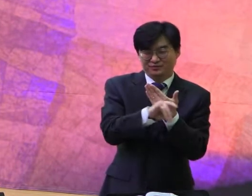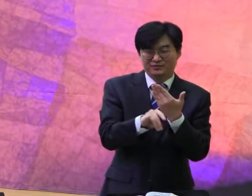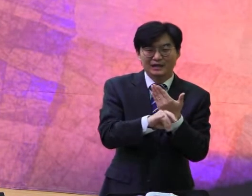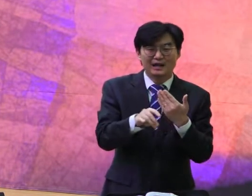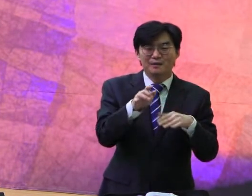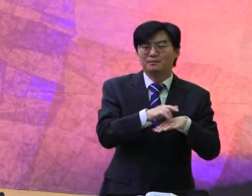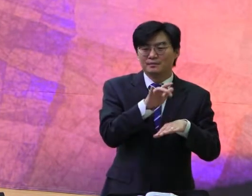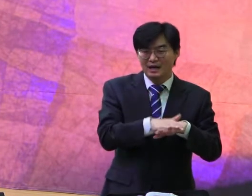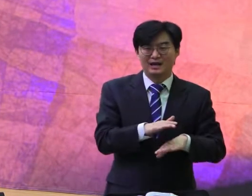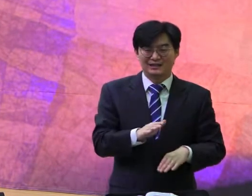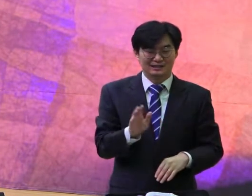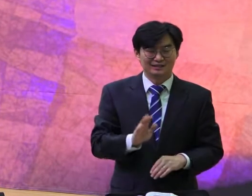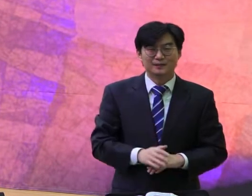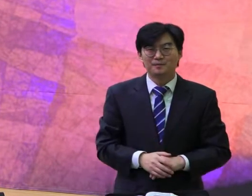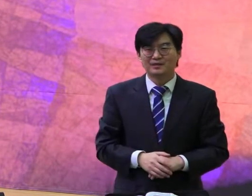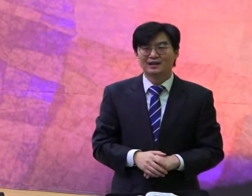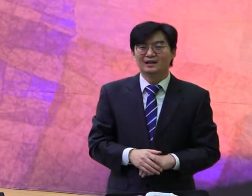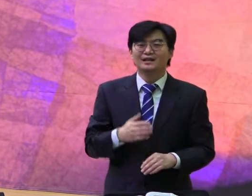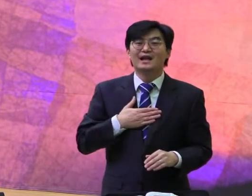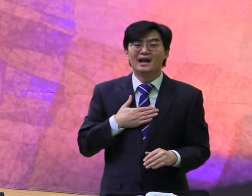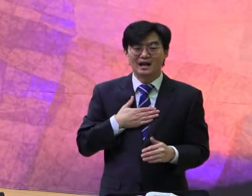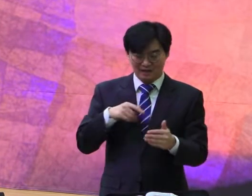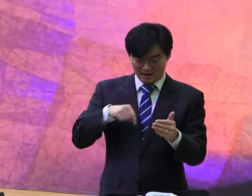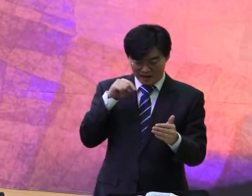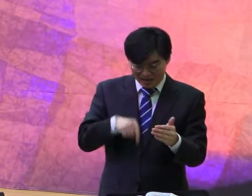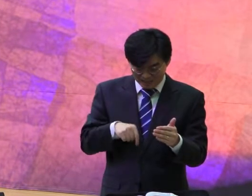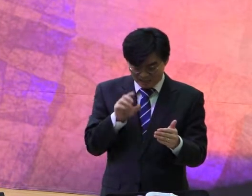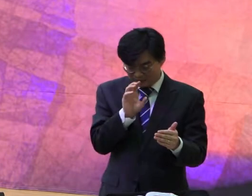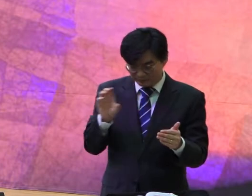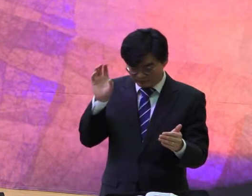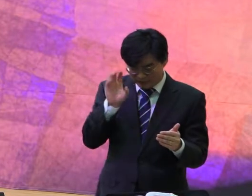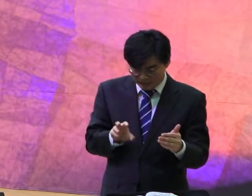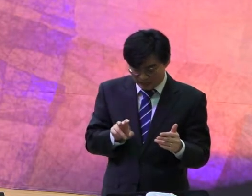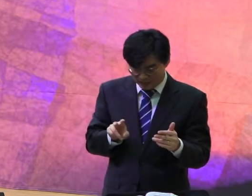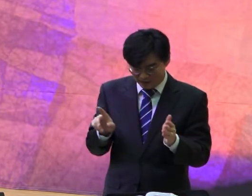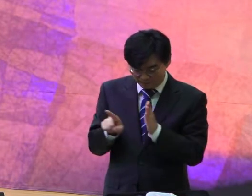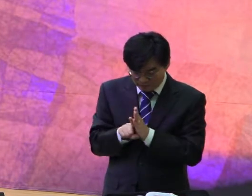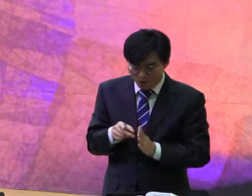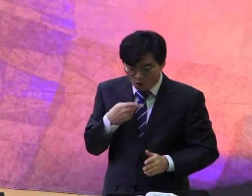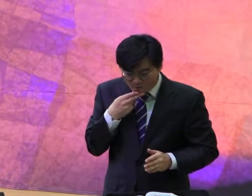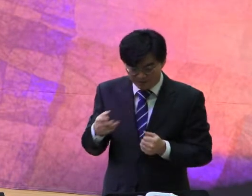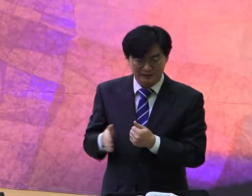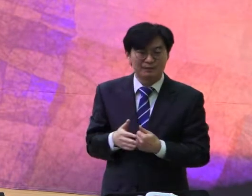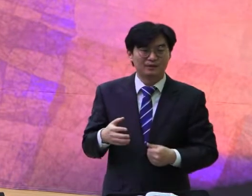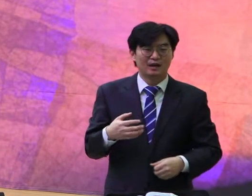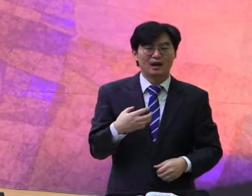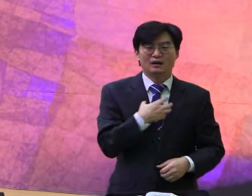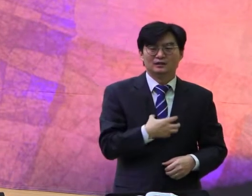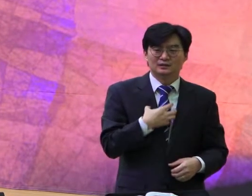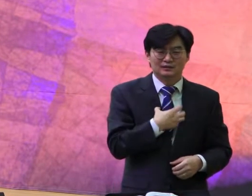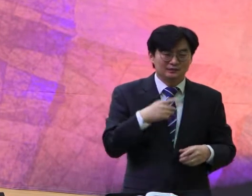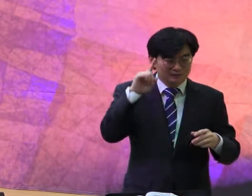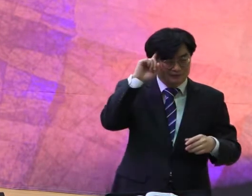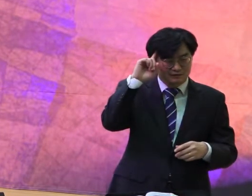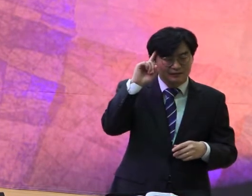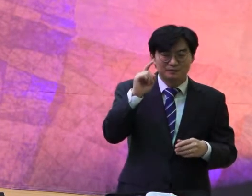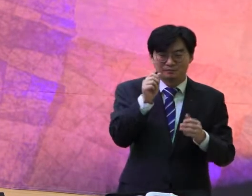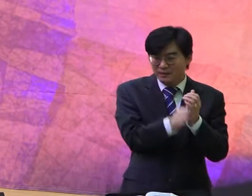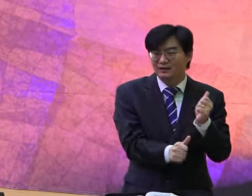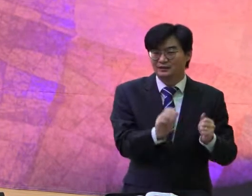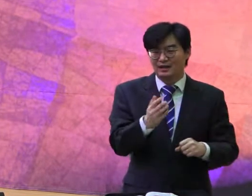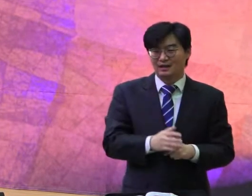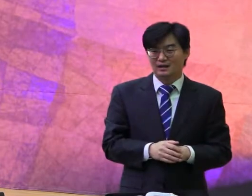우리 안에 십자가가 없기 때문입니다. 우리 안에 십자가가 없으니까 우리의